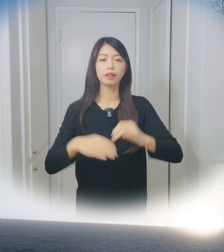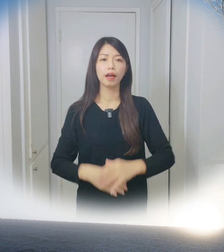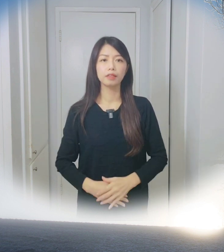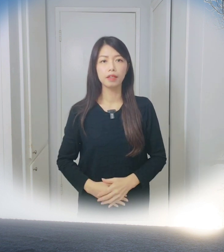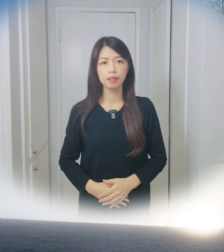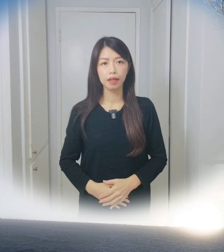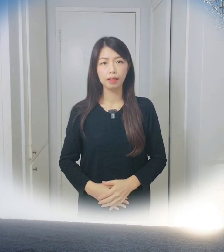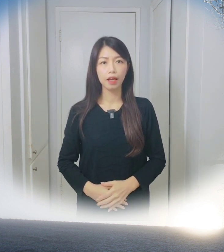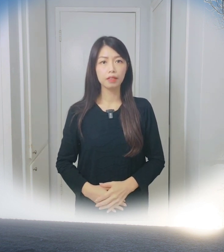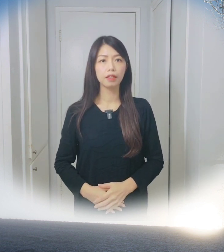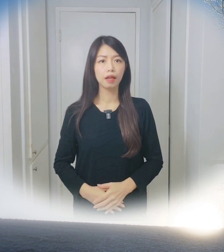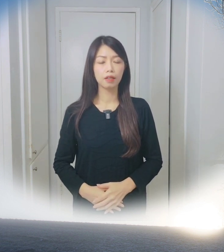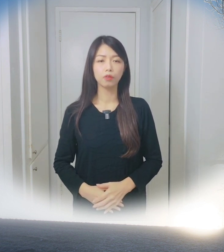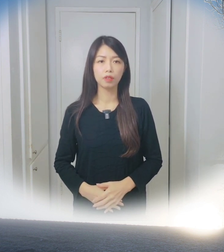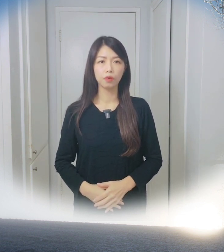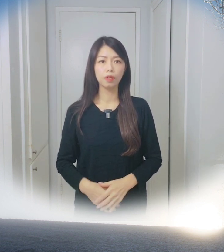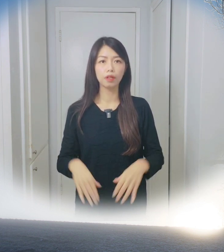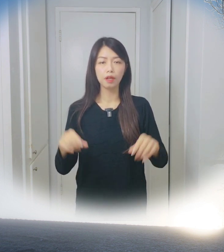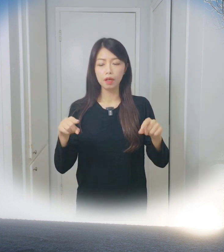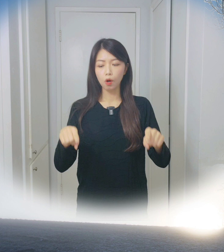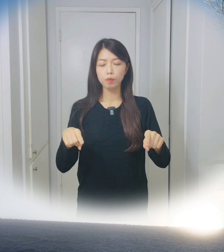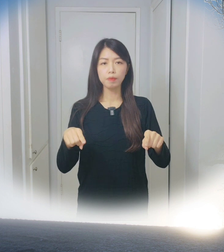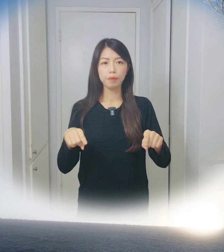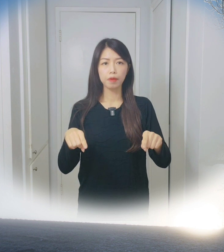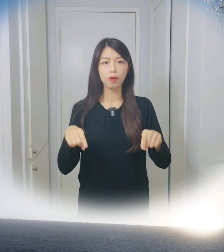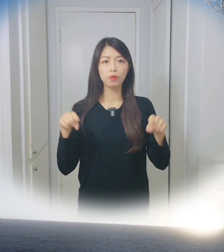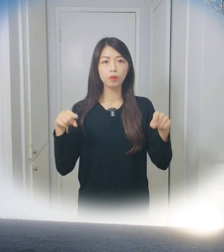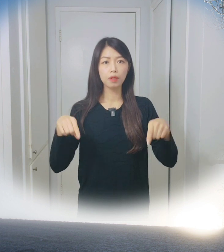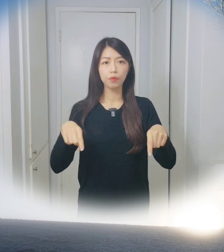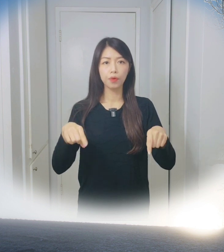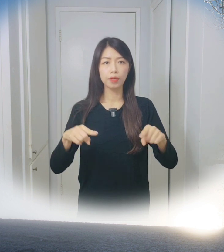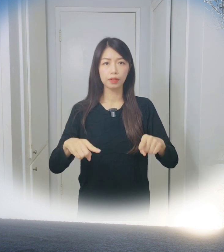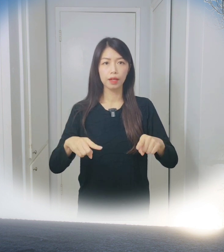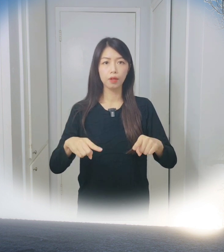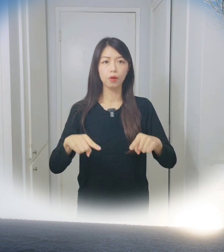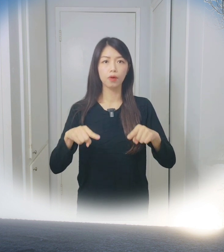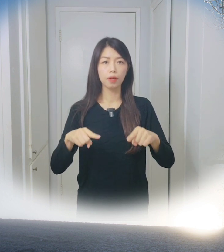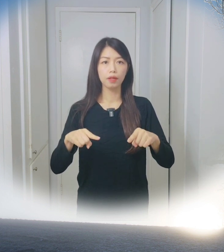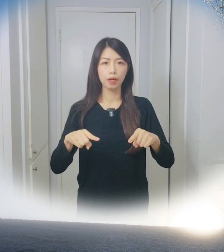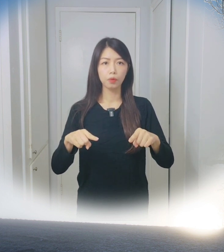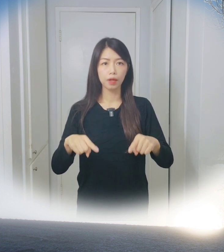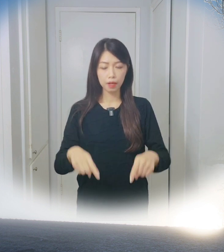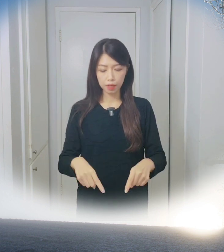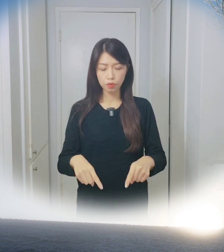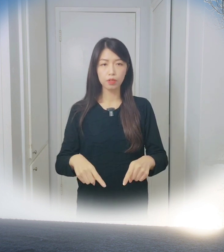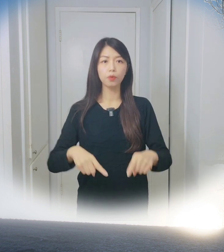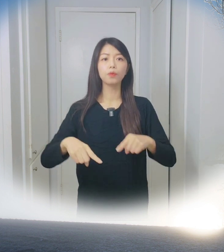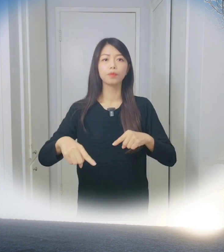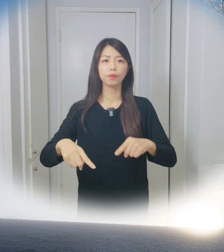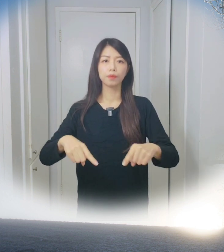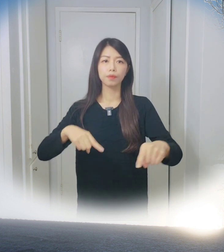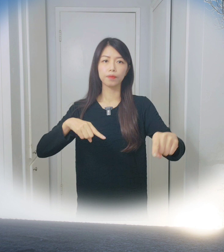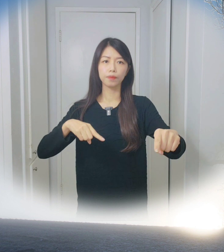세상을 다스리시네. 다스리다 이런 뜻의 수어는 검지만 펴서 손등이 위로 한 이 상태에서 양손 다